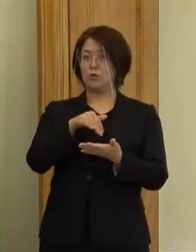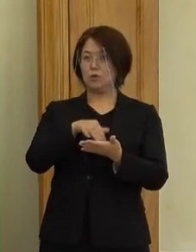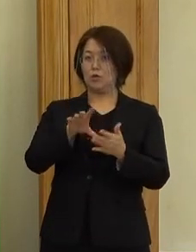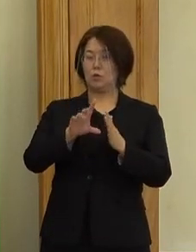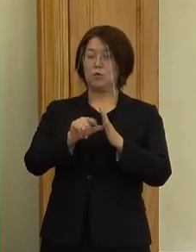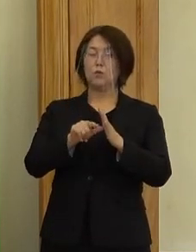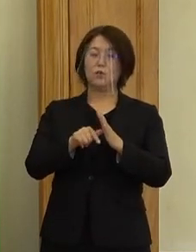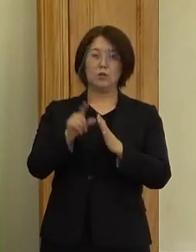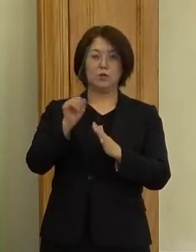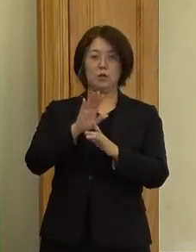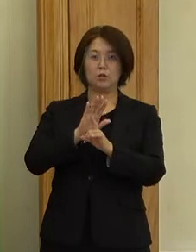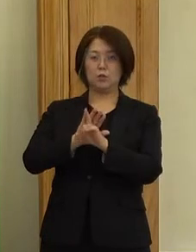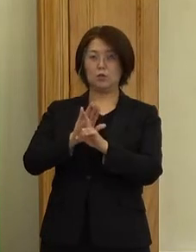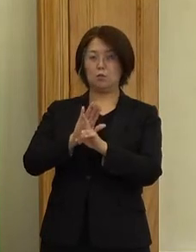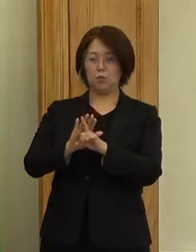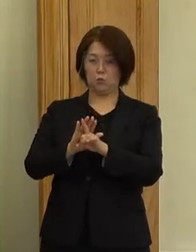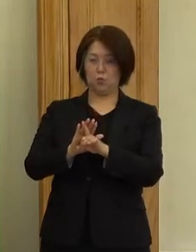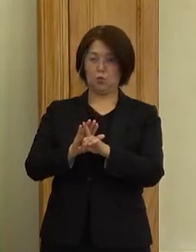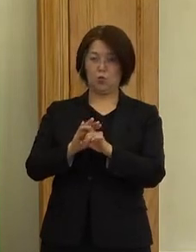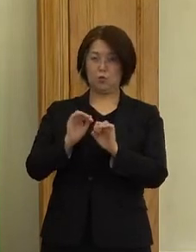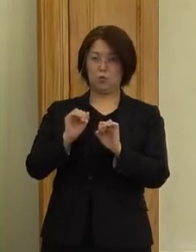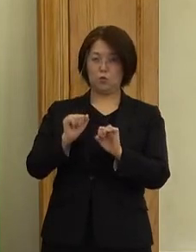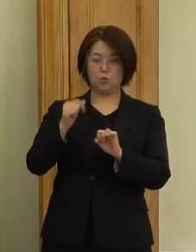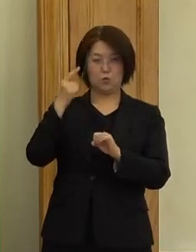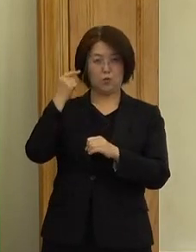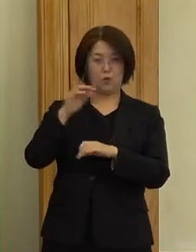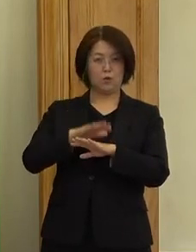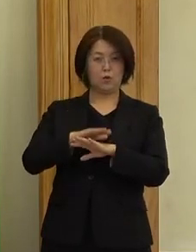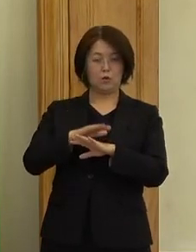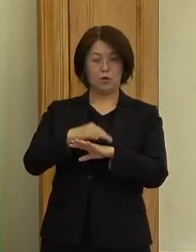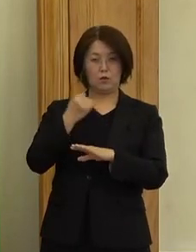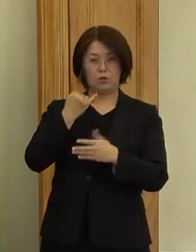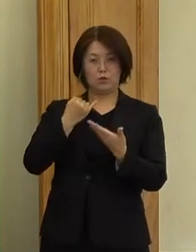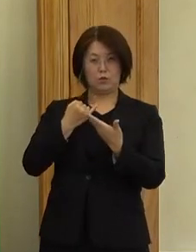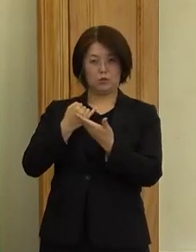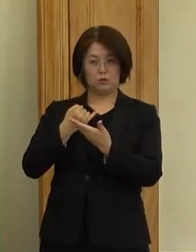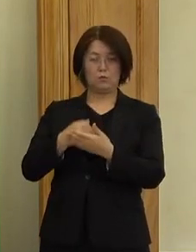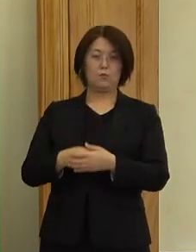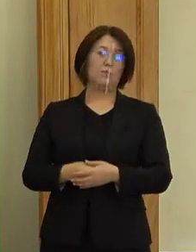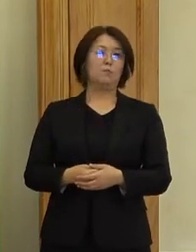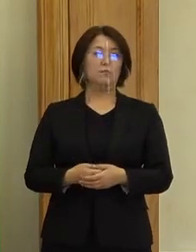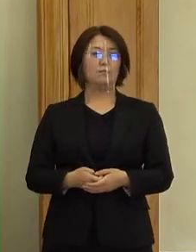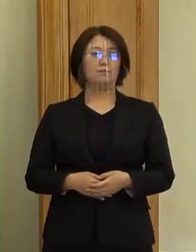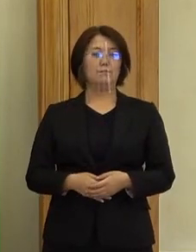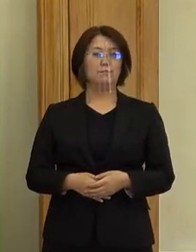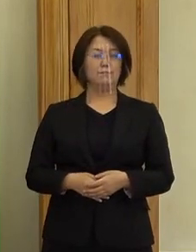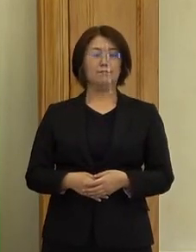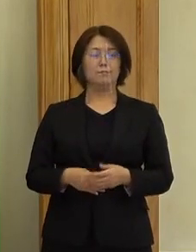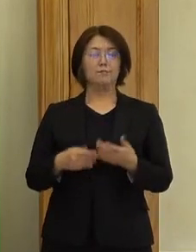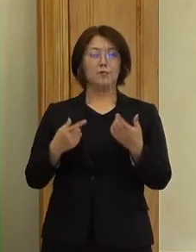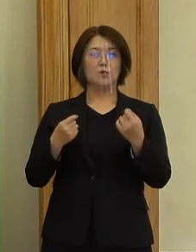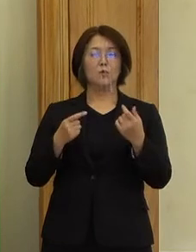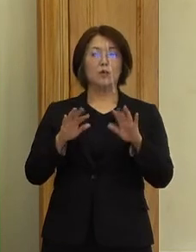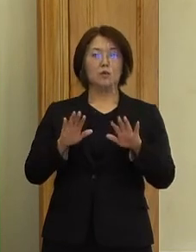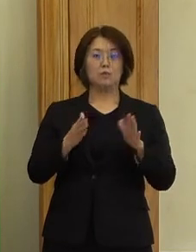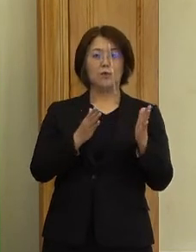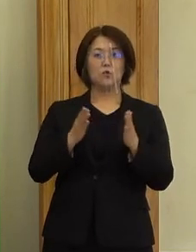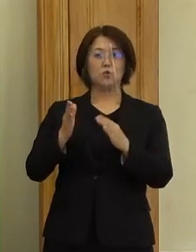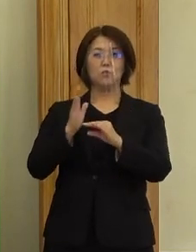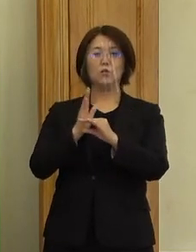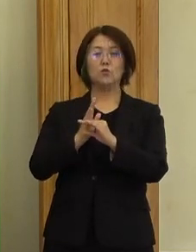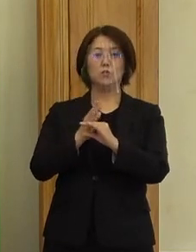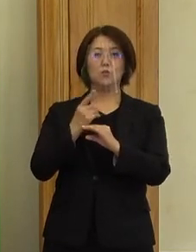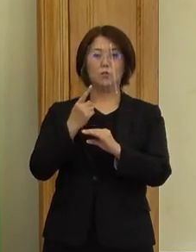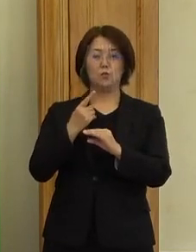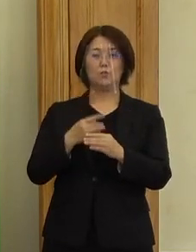そのサポートなり援助なりっていうのを考えていらっしゃるということでよろしいんでしょうか。 そうですね、その準備を今しているところ